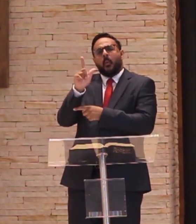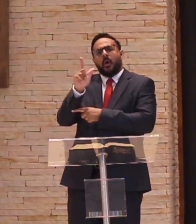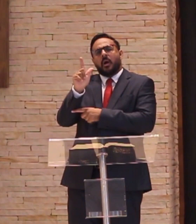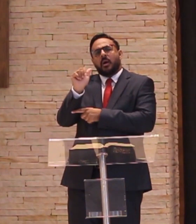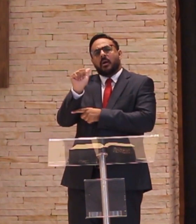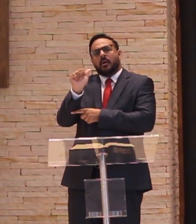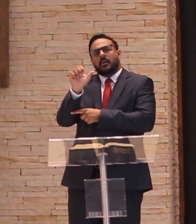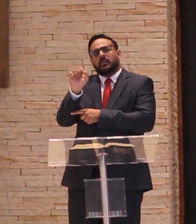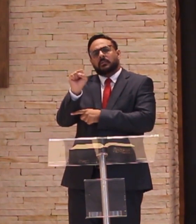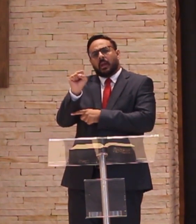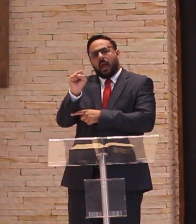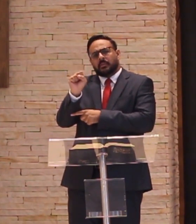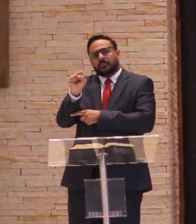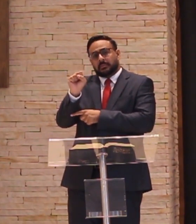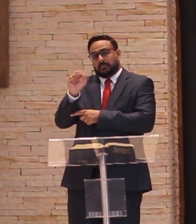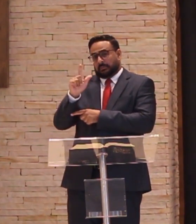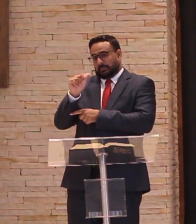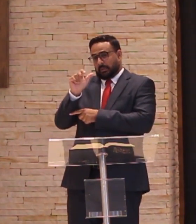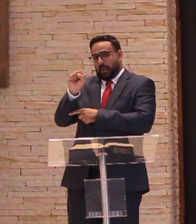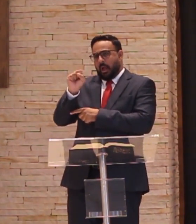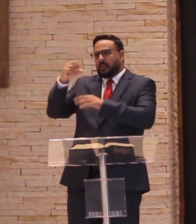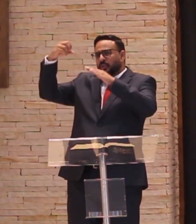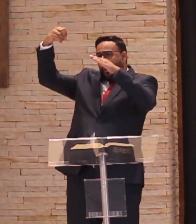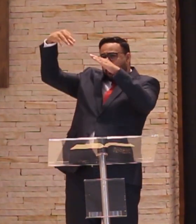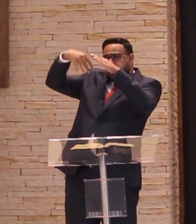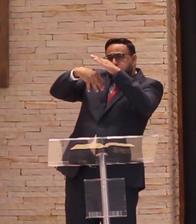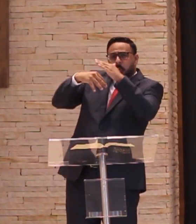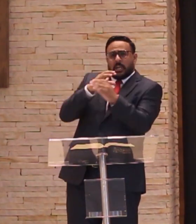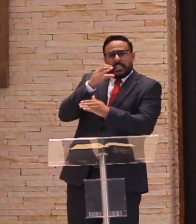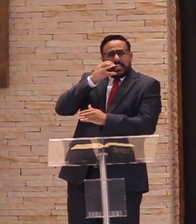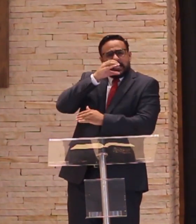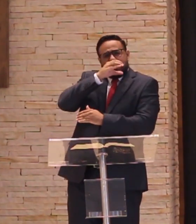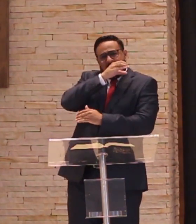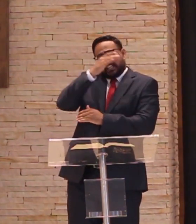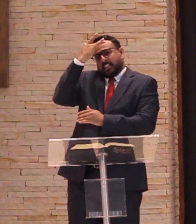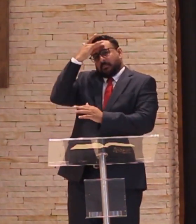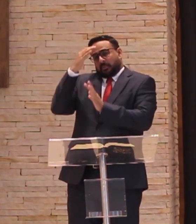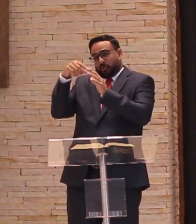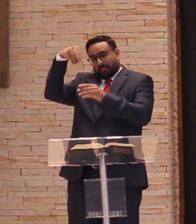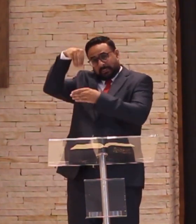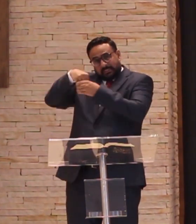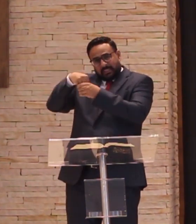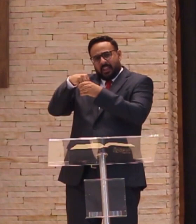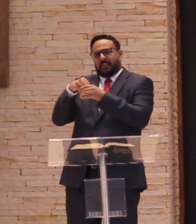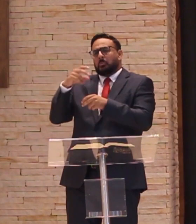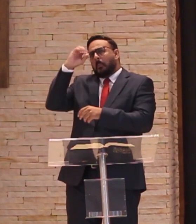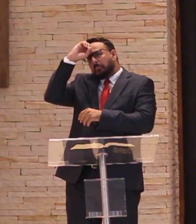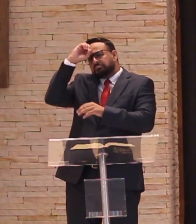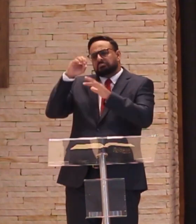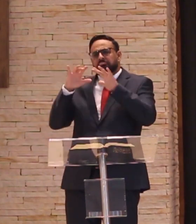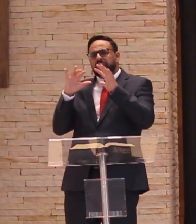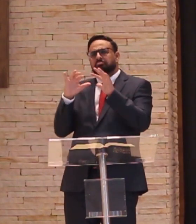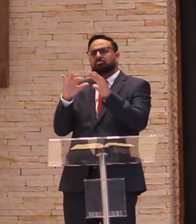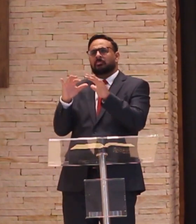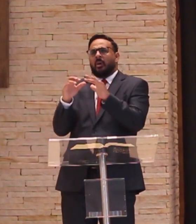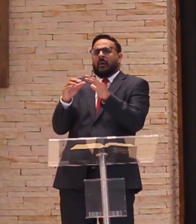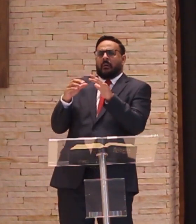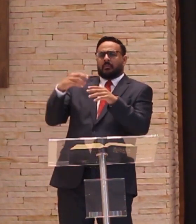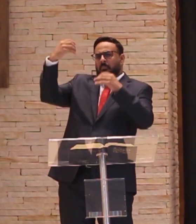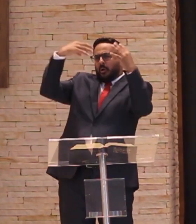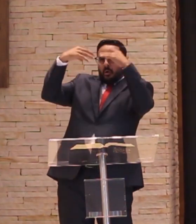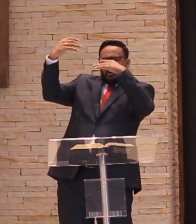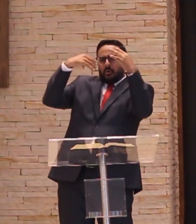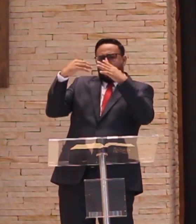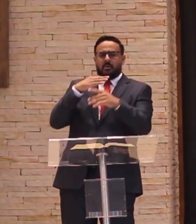concentração muitas vezes eram levadas para a câmara de gás. E dentro dessa câmara de gás, um